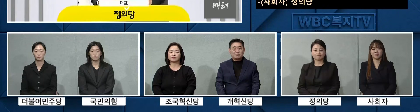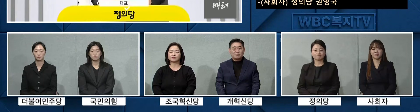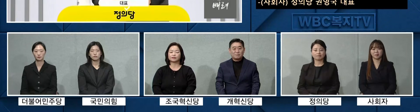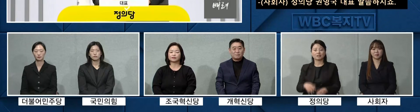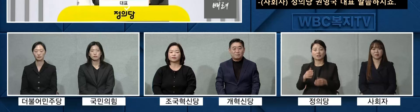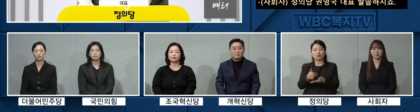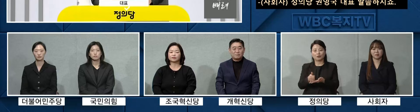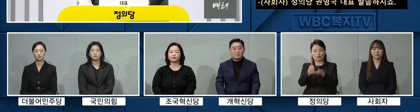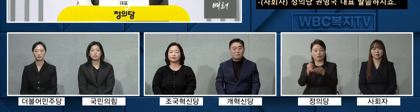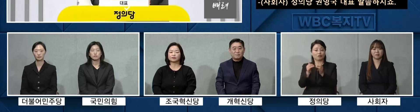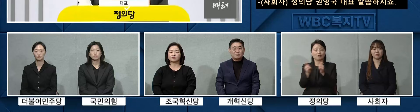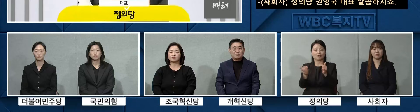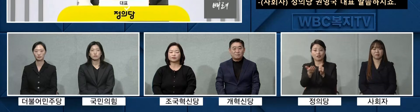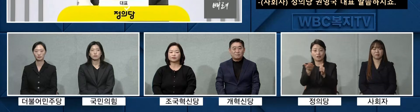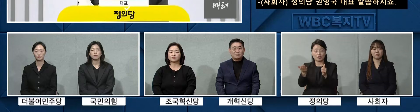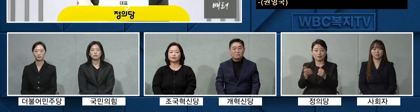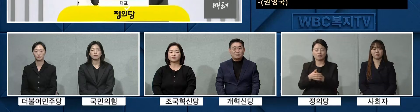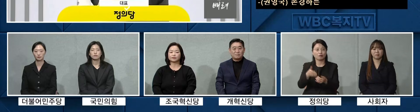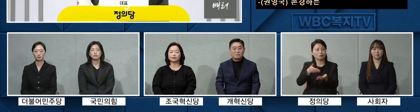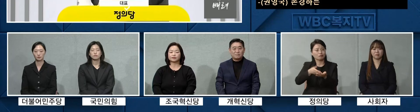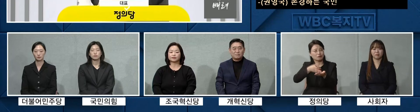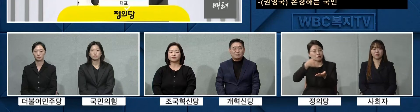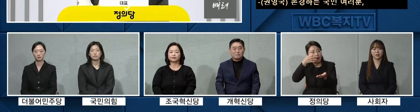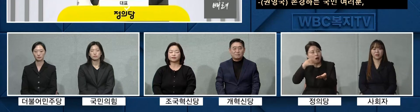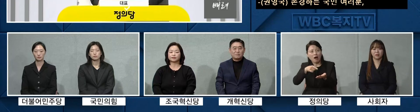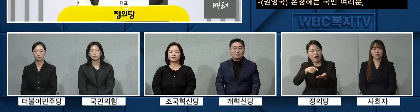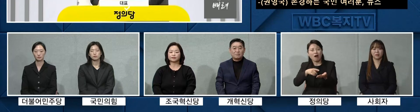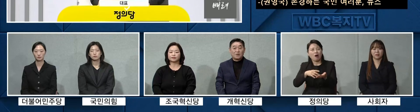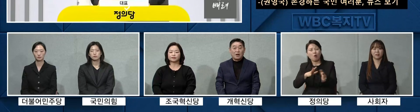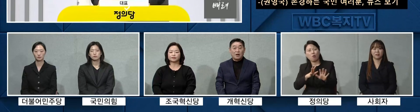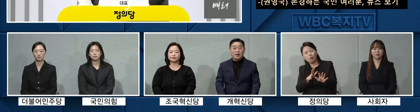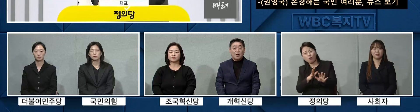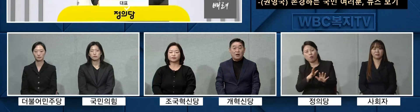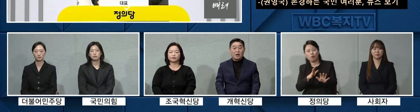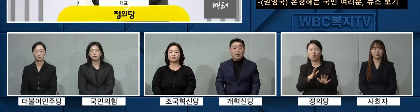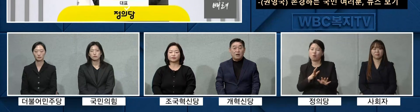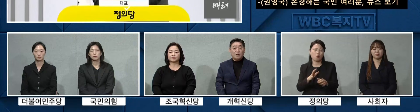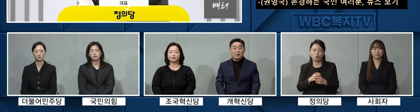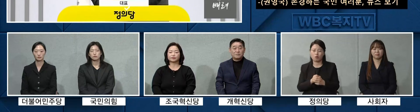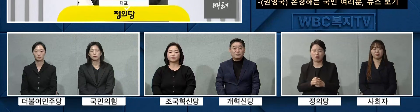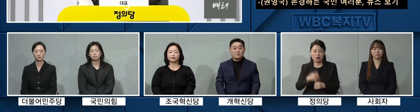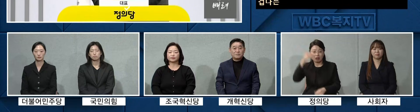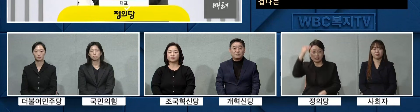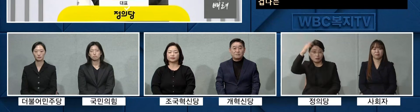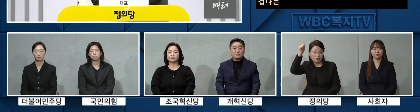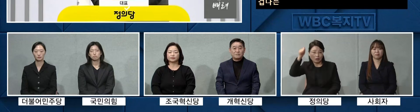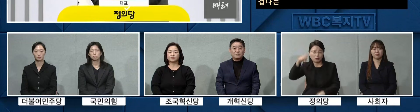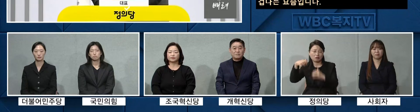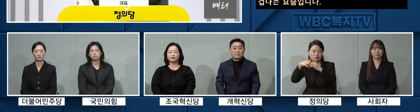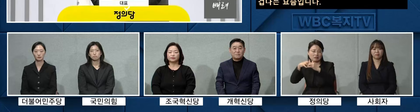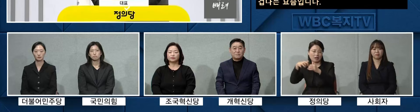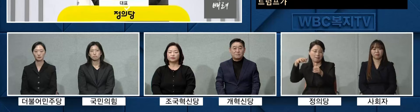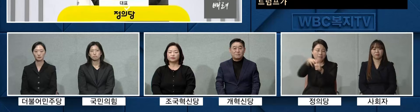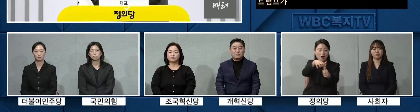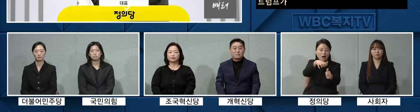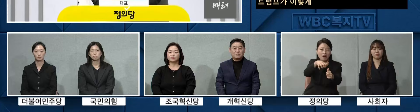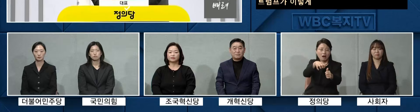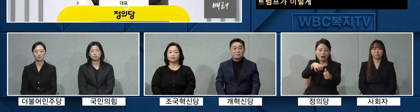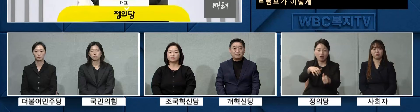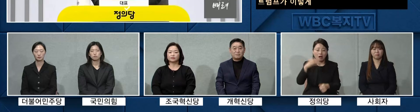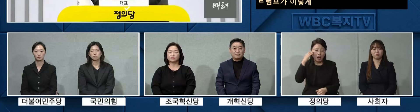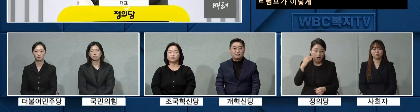존경하는 국민 여러분, 뉴스 보기 겁나는 요즘입니다. 트럼프가 일으킨 침략 전쟁이 한국의 노동자